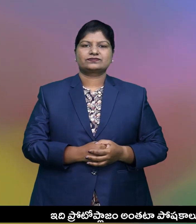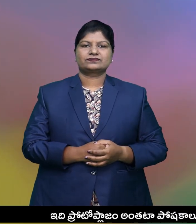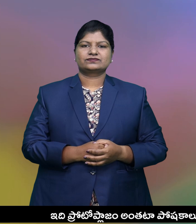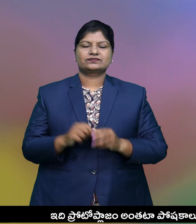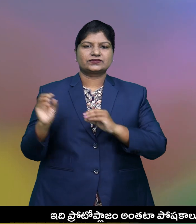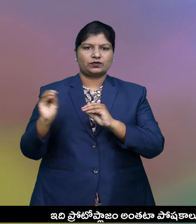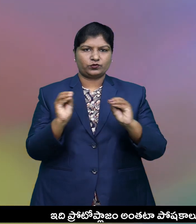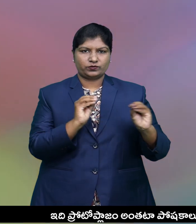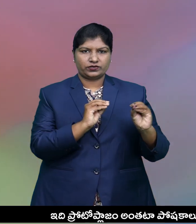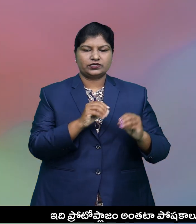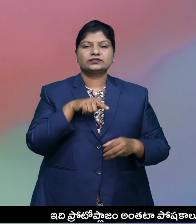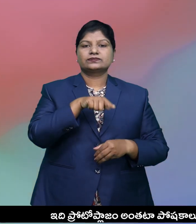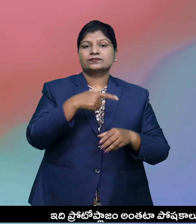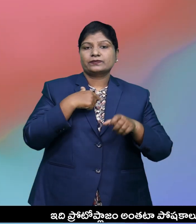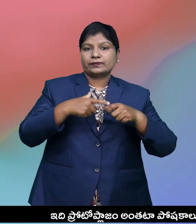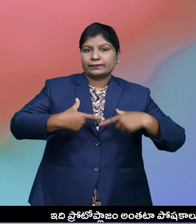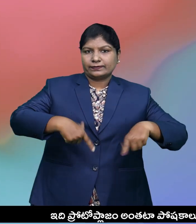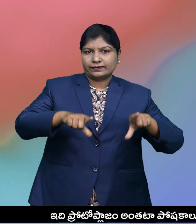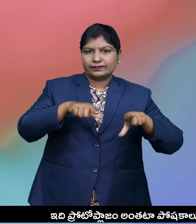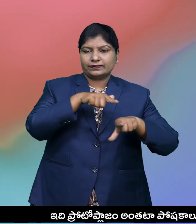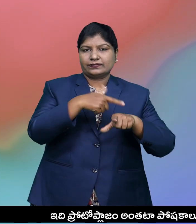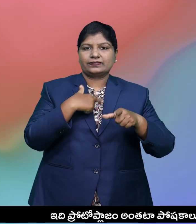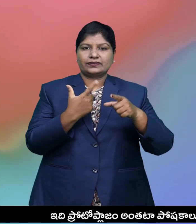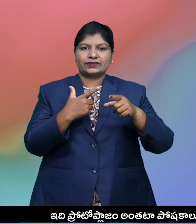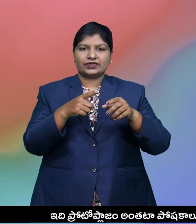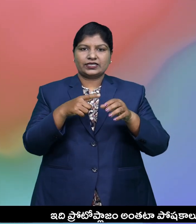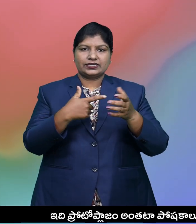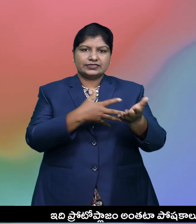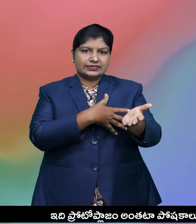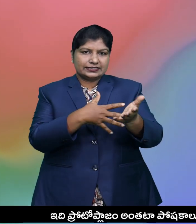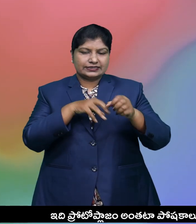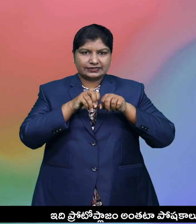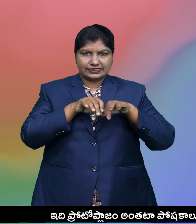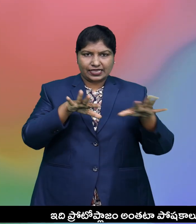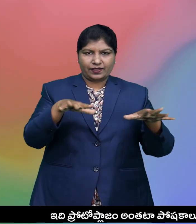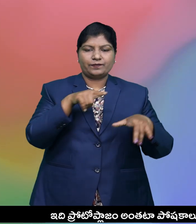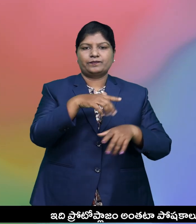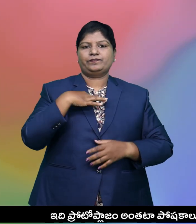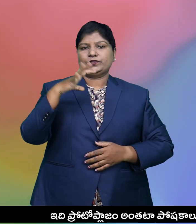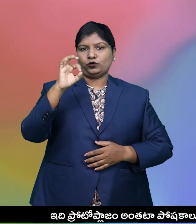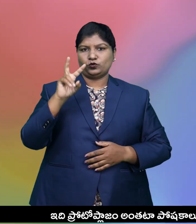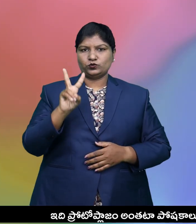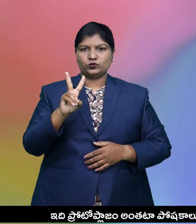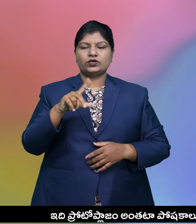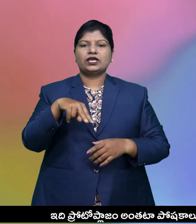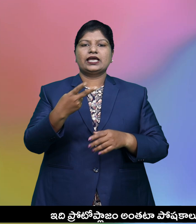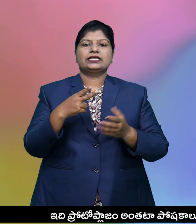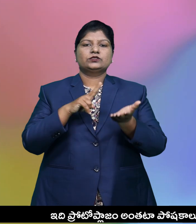ఇది ప్రోటోప్లాజం అంతటా పోషకాలు మరియు ఆక్సిజన్ను రవాణా చేయడానికి అనుమతిస్తుంది.